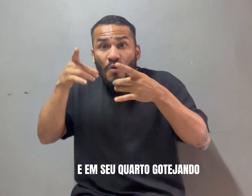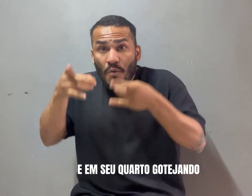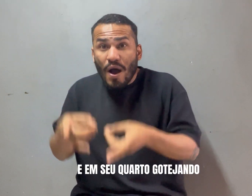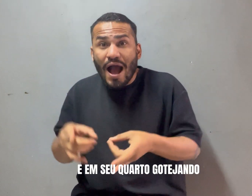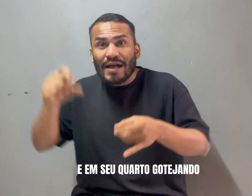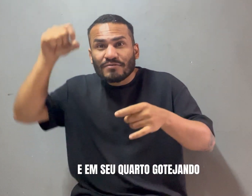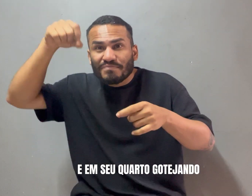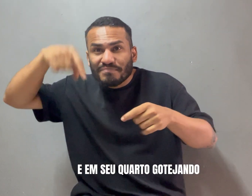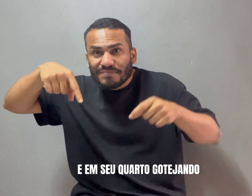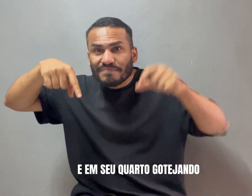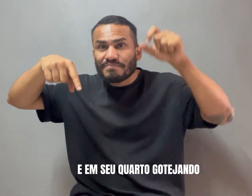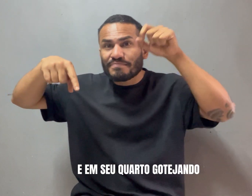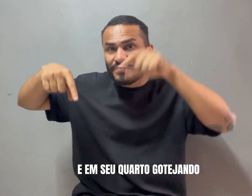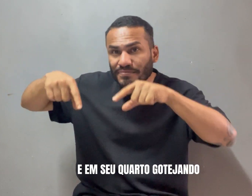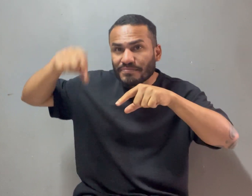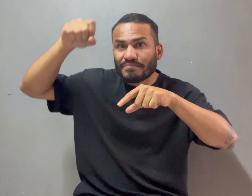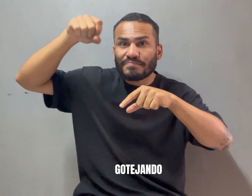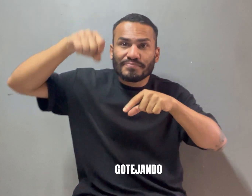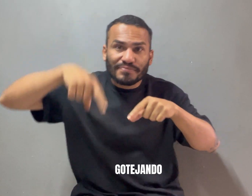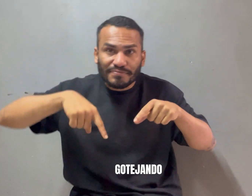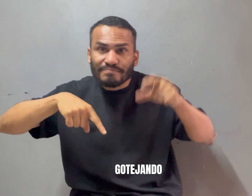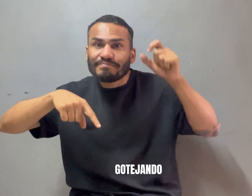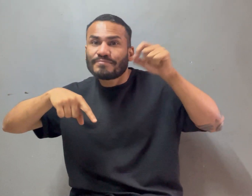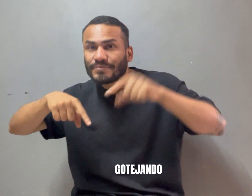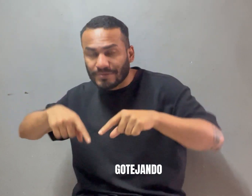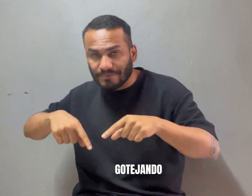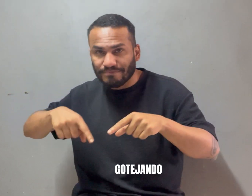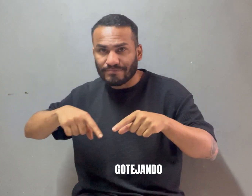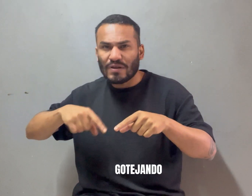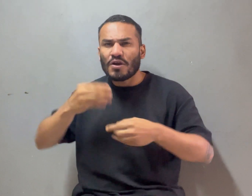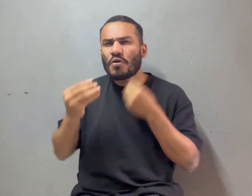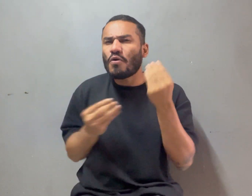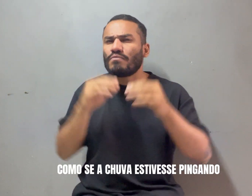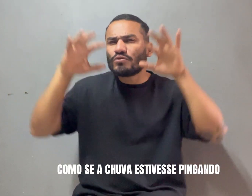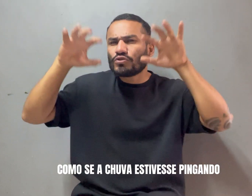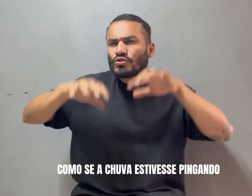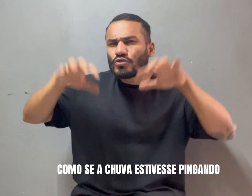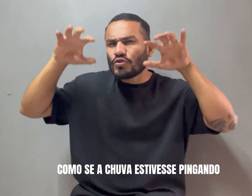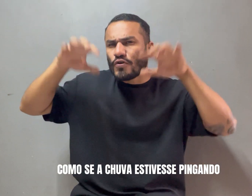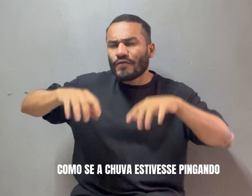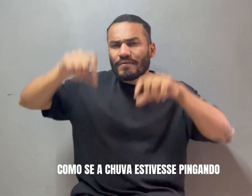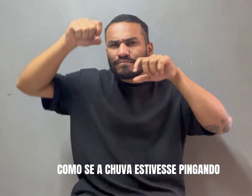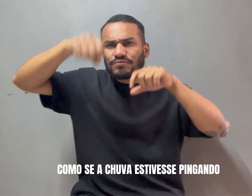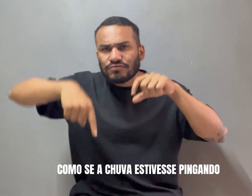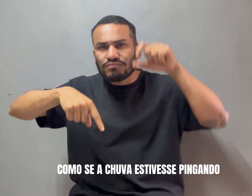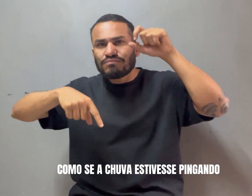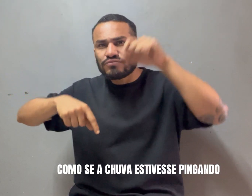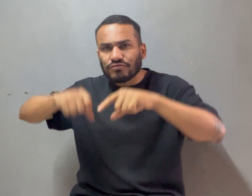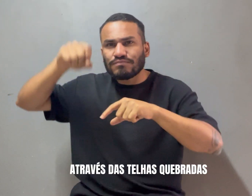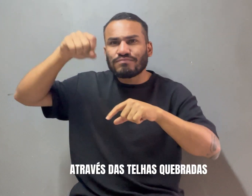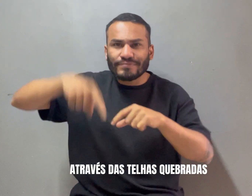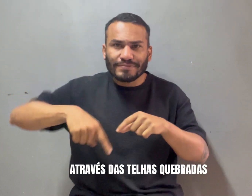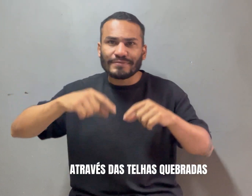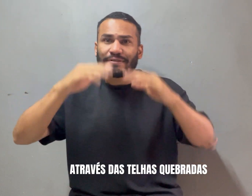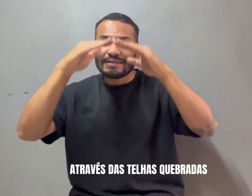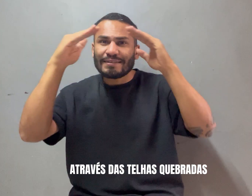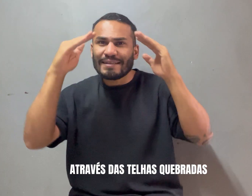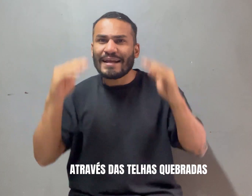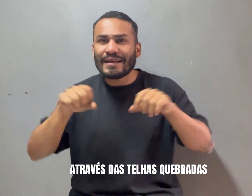seu quarto, gotejando, gotejando, gotejando, como se a chuva estivesse pingando através das telhas